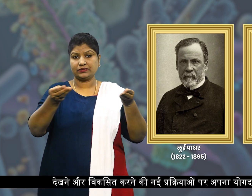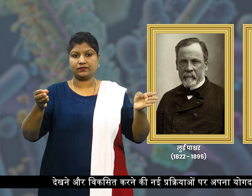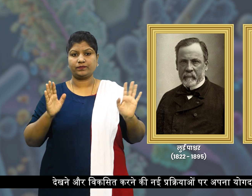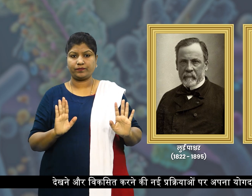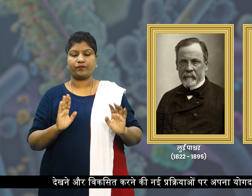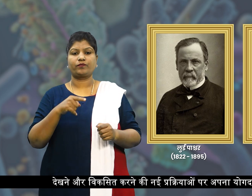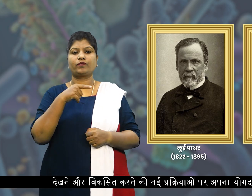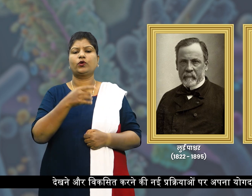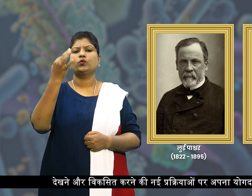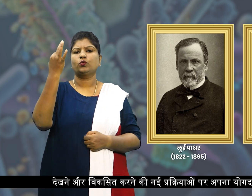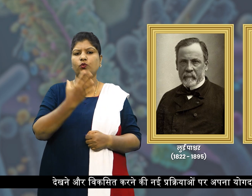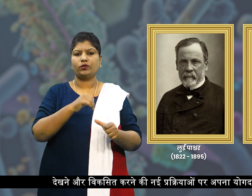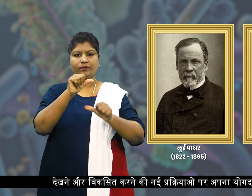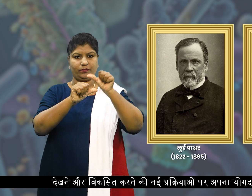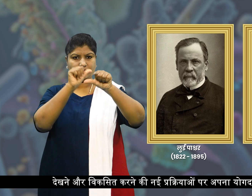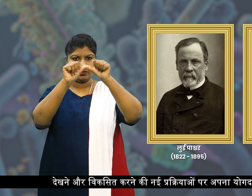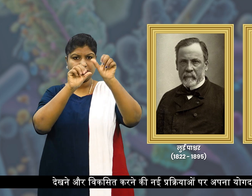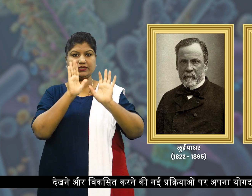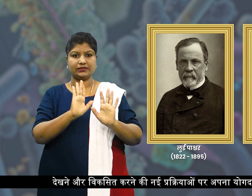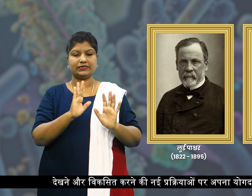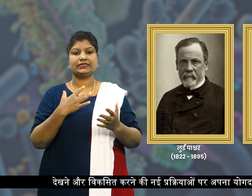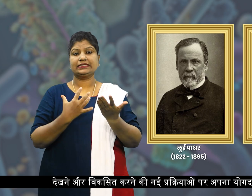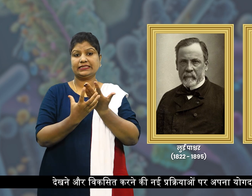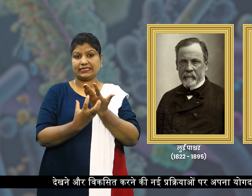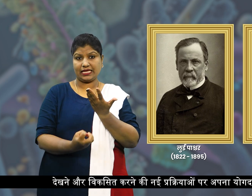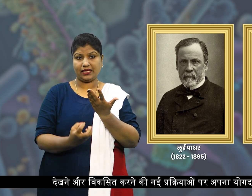देखने और विकसित करने की नई प्रक्रियाओं पर अपना योगदान दिया।